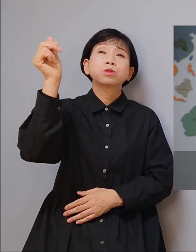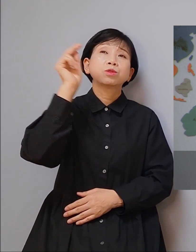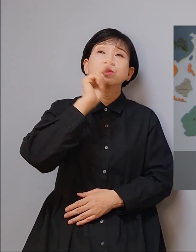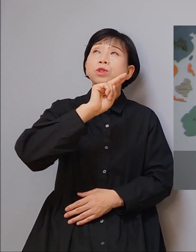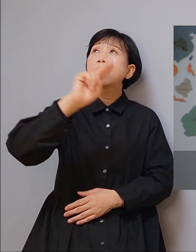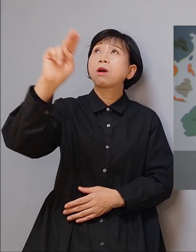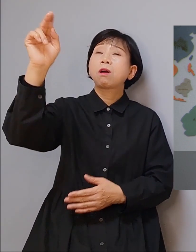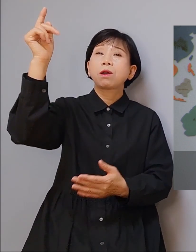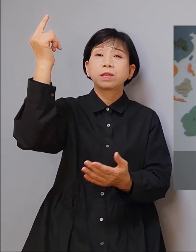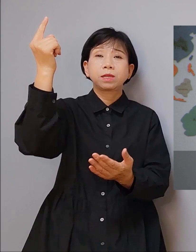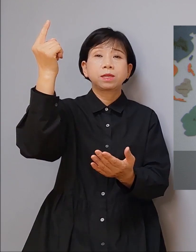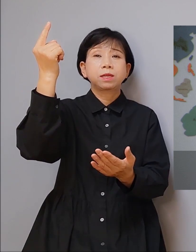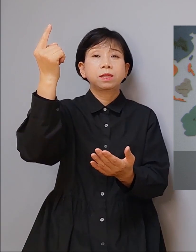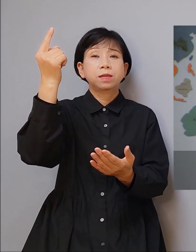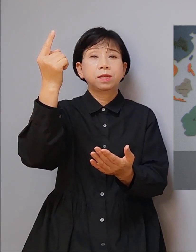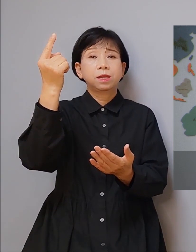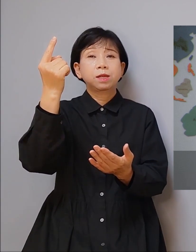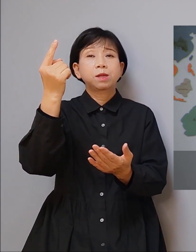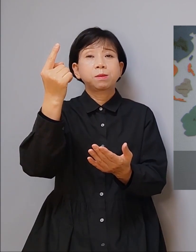보좌로 주여